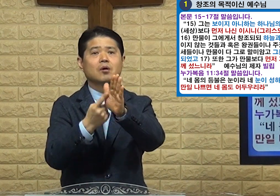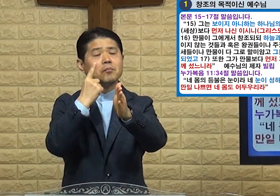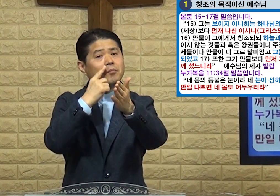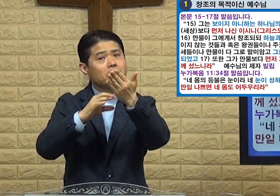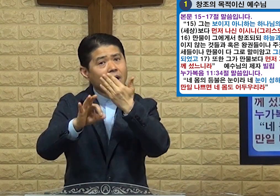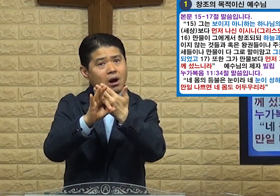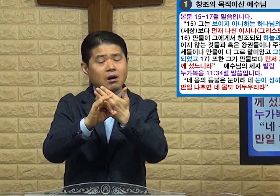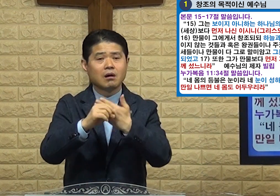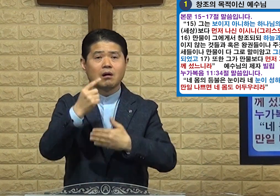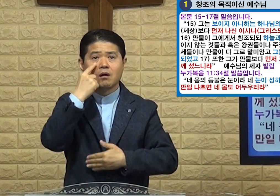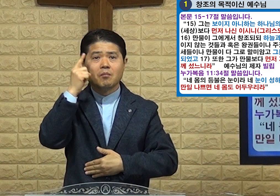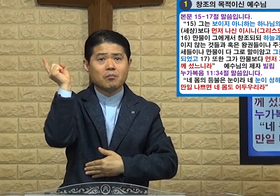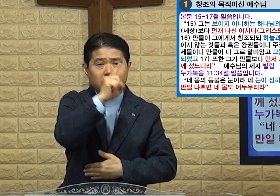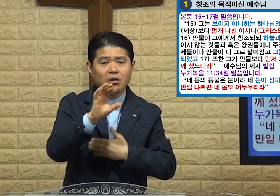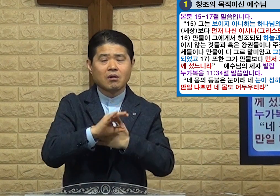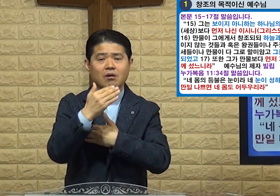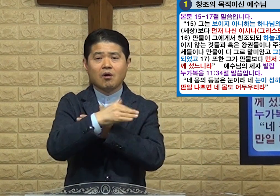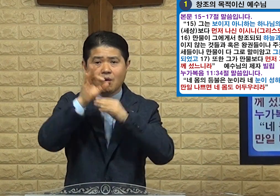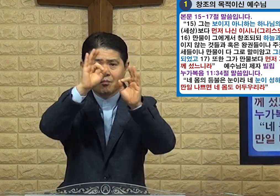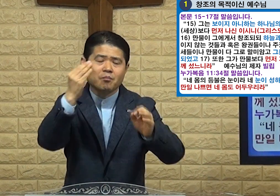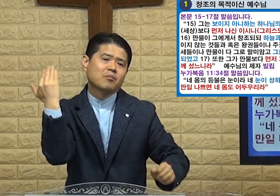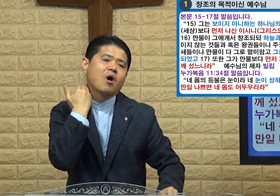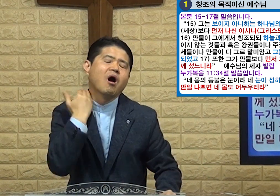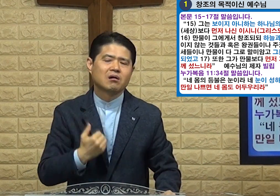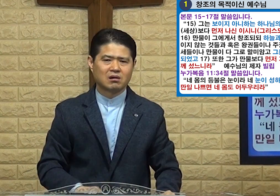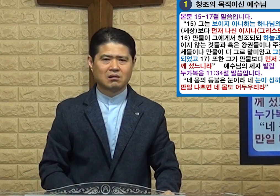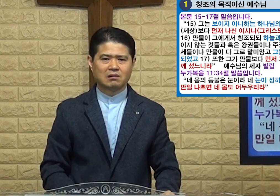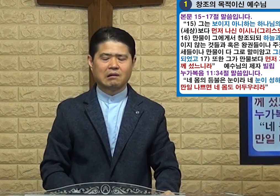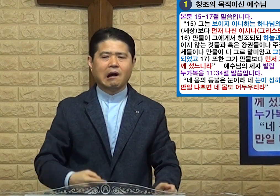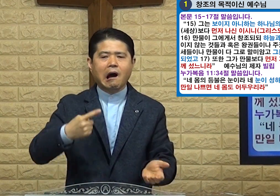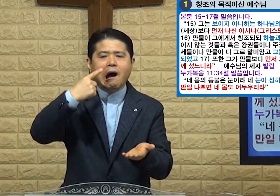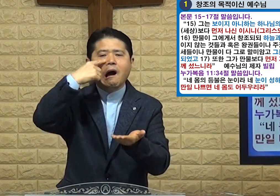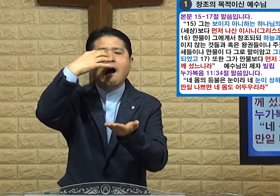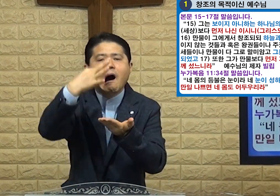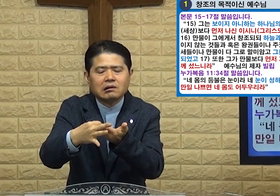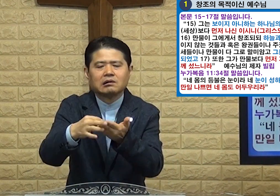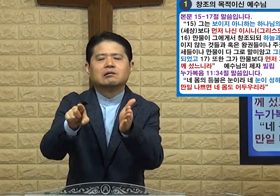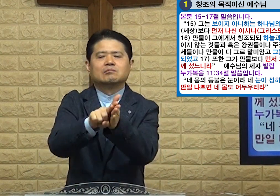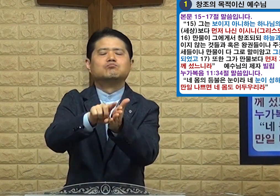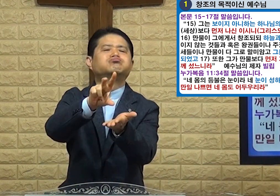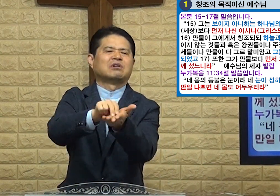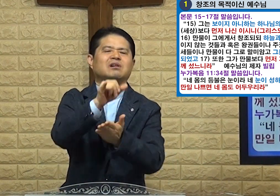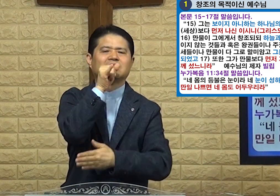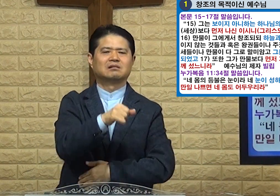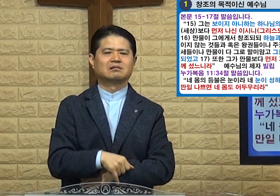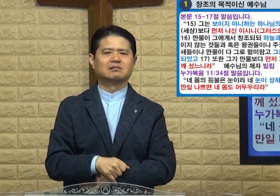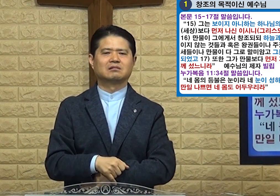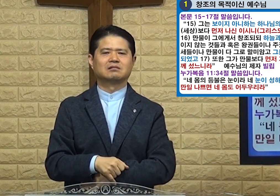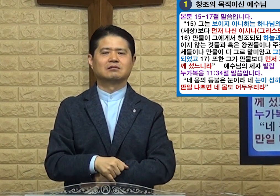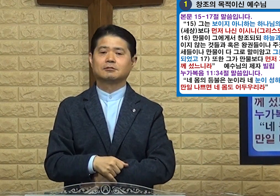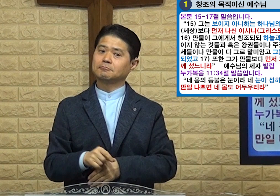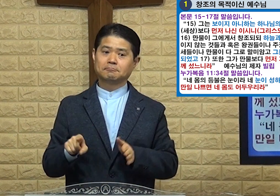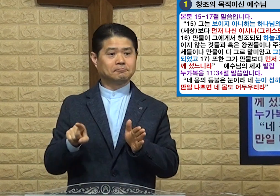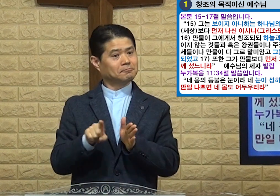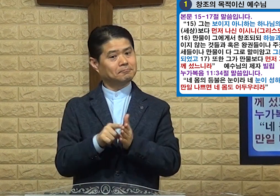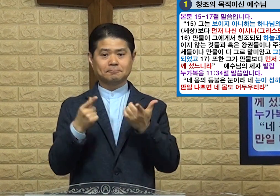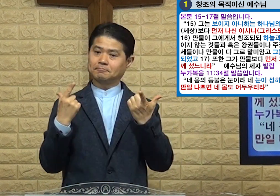온몸이 밝은 것이다. 만일 나쁘면 내 몸도 어두우리라. 우리가 잘못 보고 있는 것이 문제라는